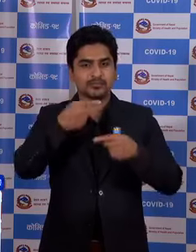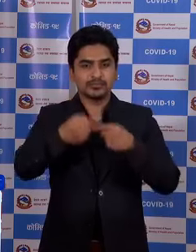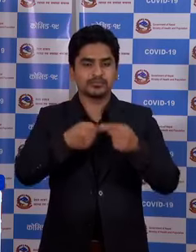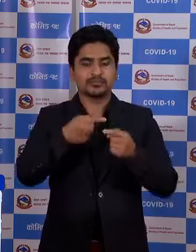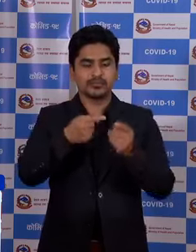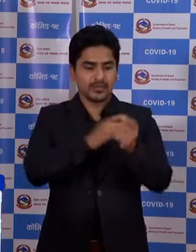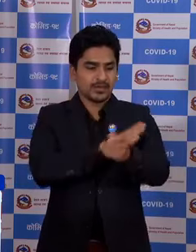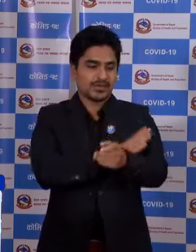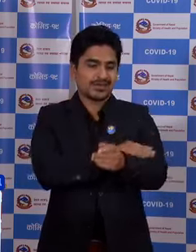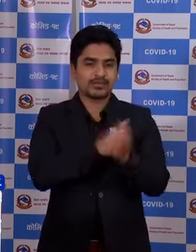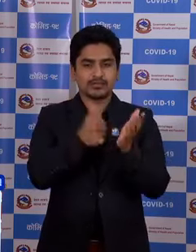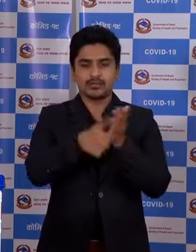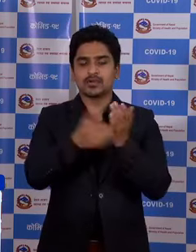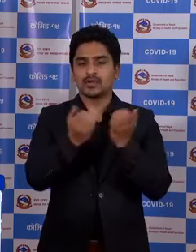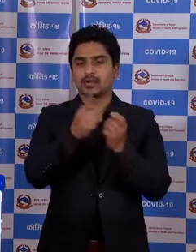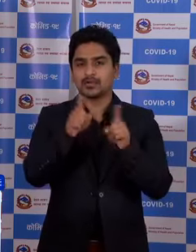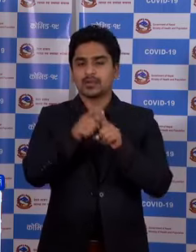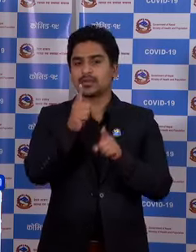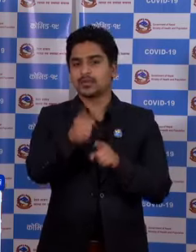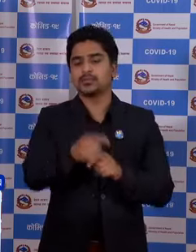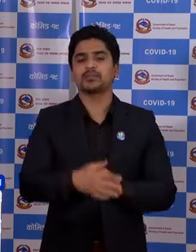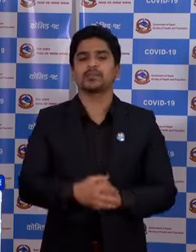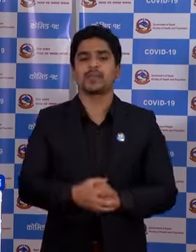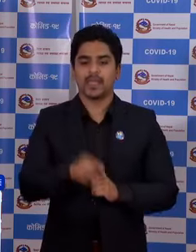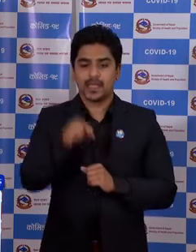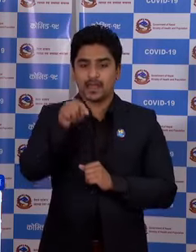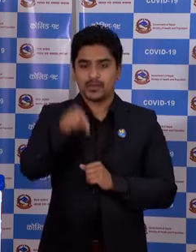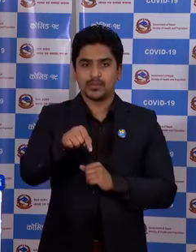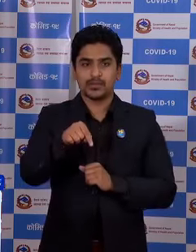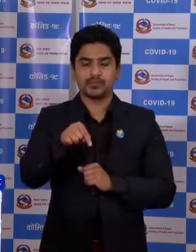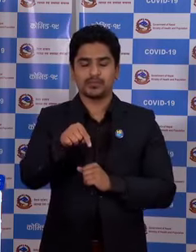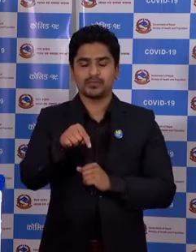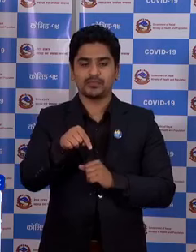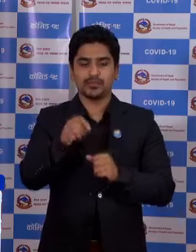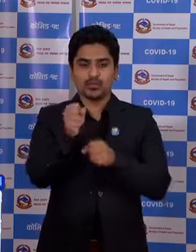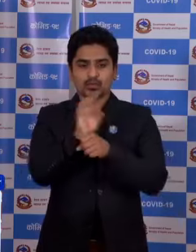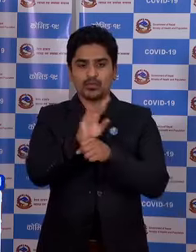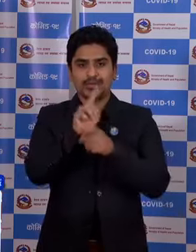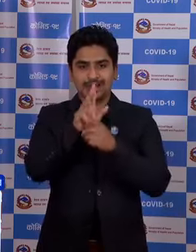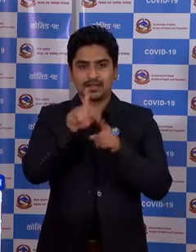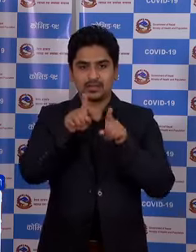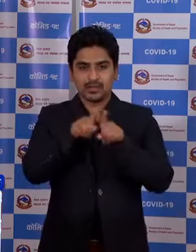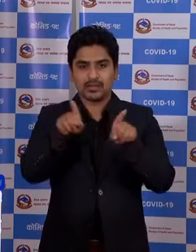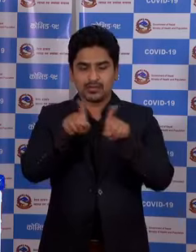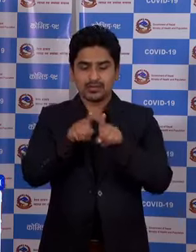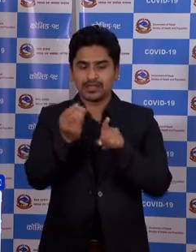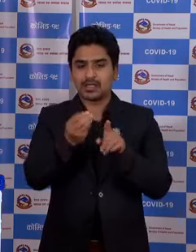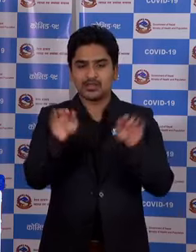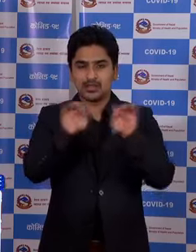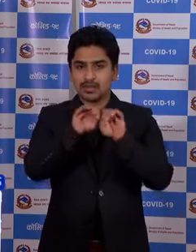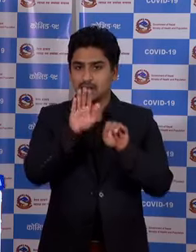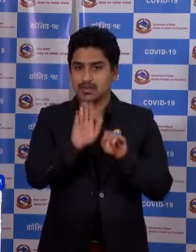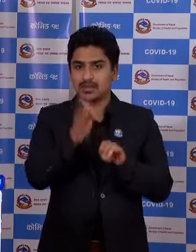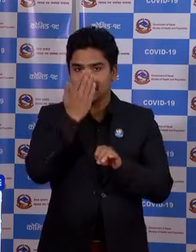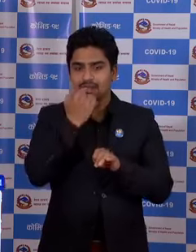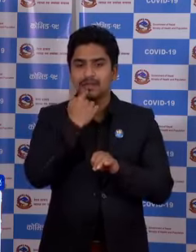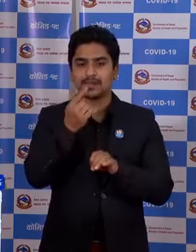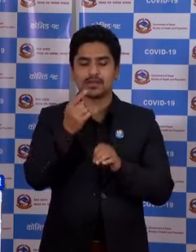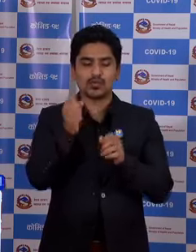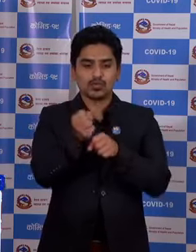रक्तचाप जाँच्ने पनि हो। यो COVID-19 सँग पनि केही हदसम्म रिलेटेड छ, किन